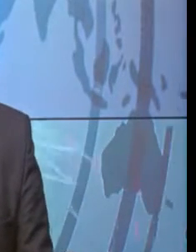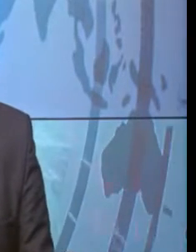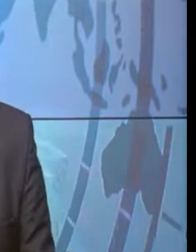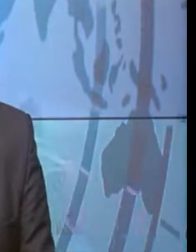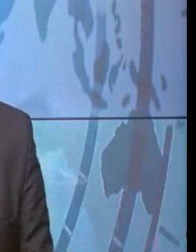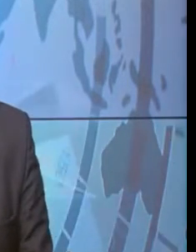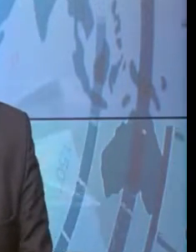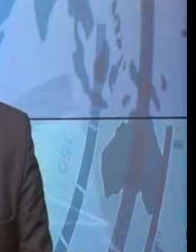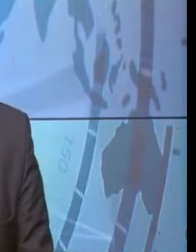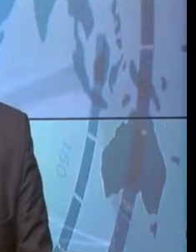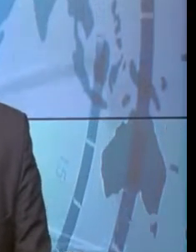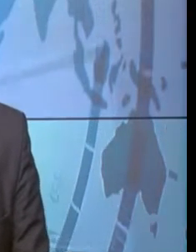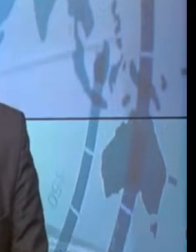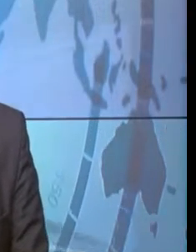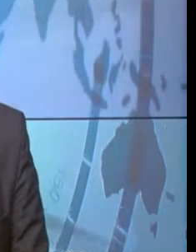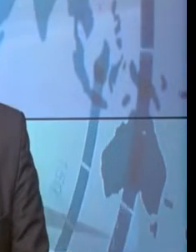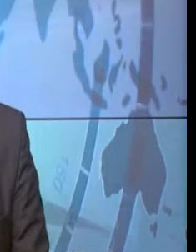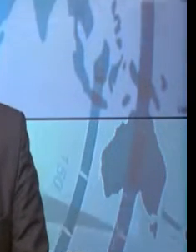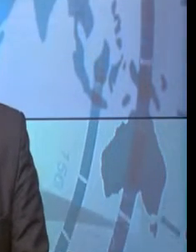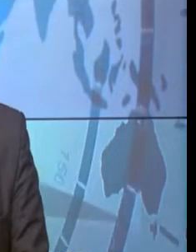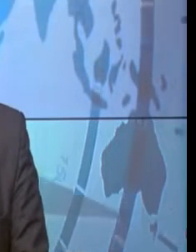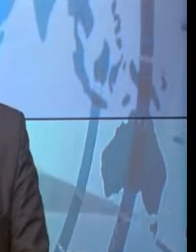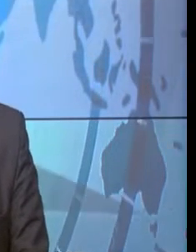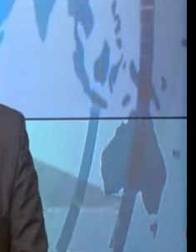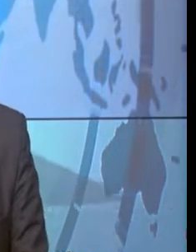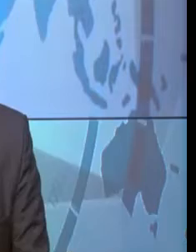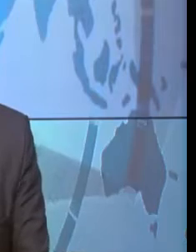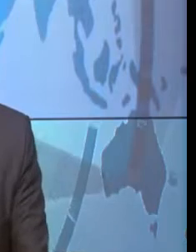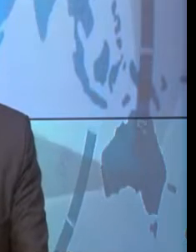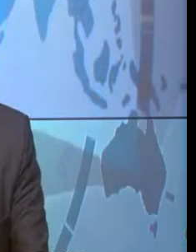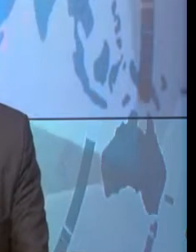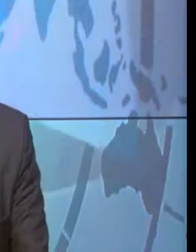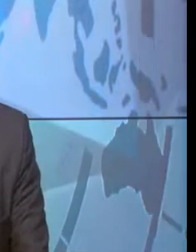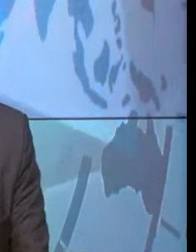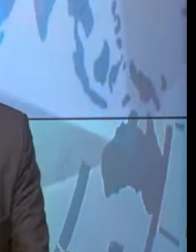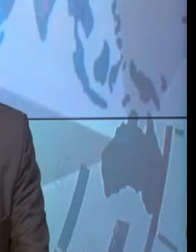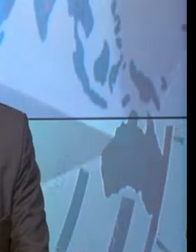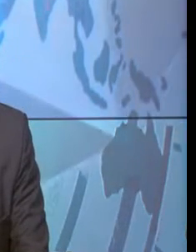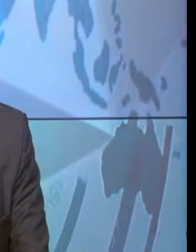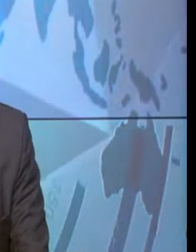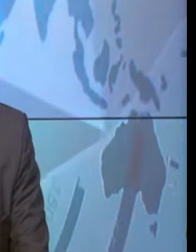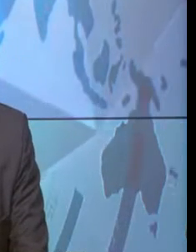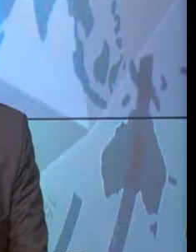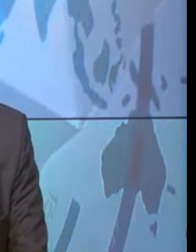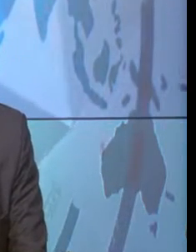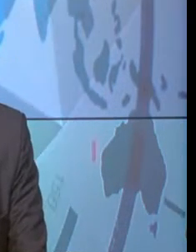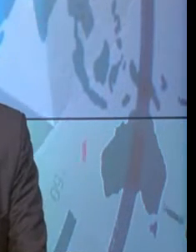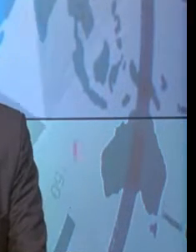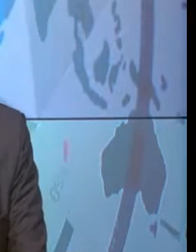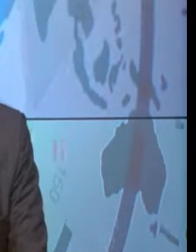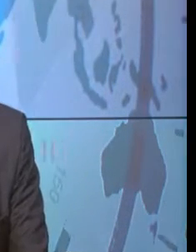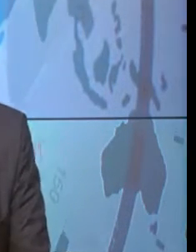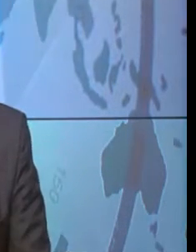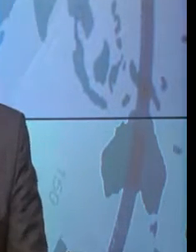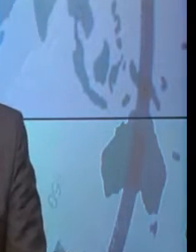هناك متابعة حثيثة من الجهات الأمنية التي كانت تتابع للانتخابات بشكل كبير، وبالطبع